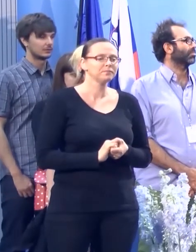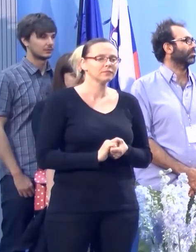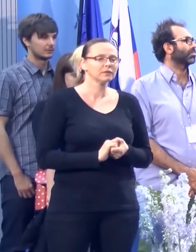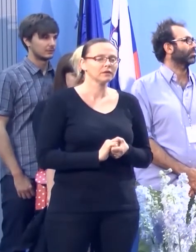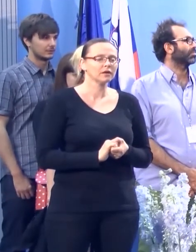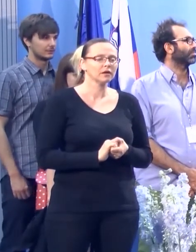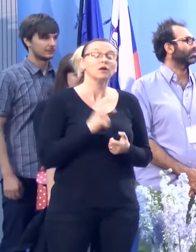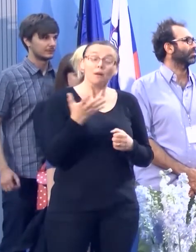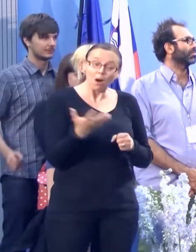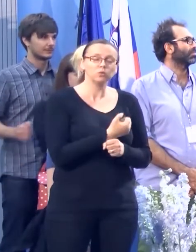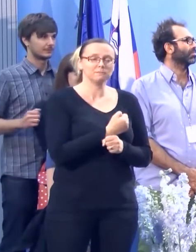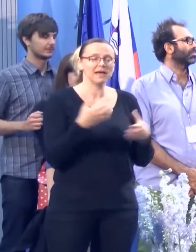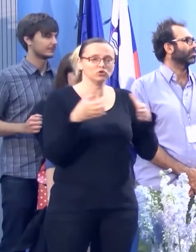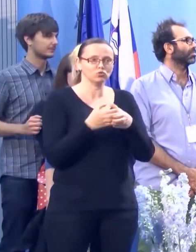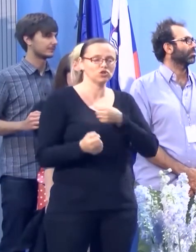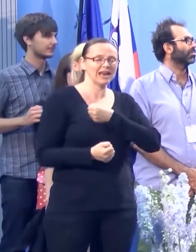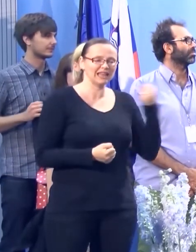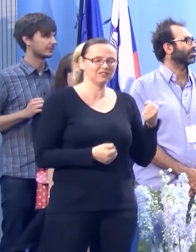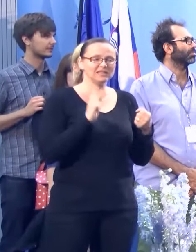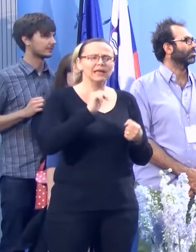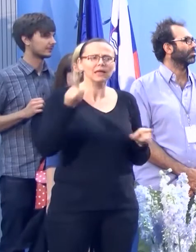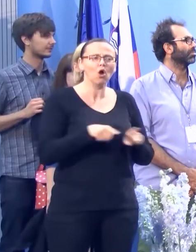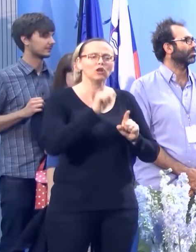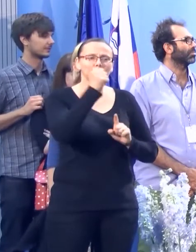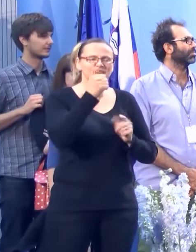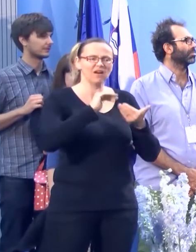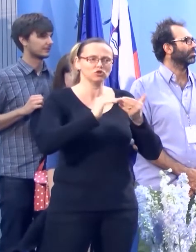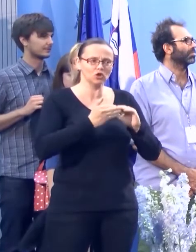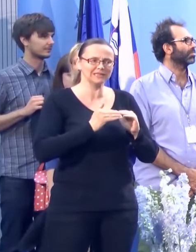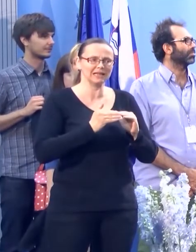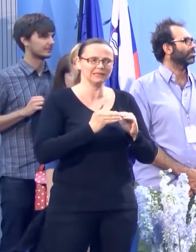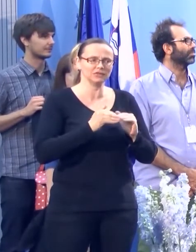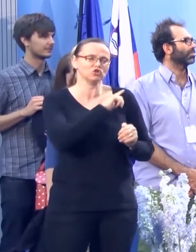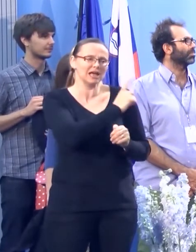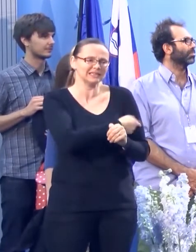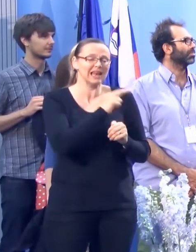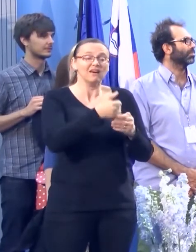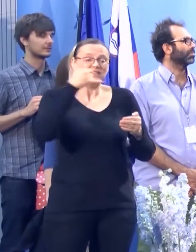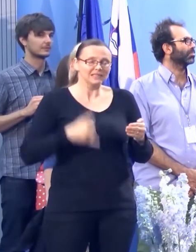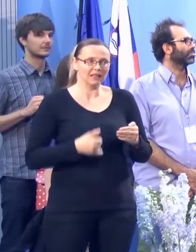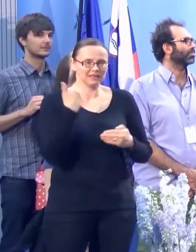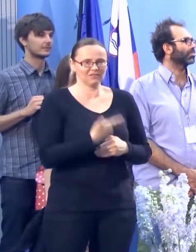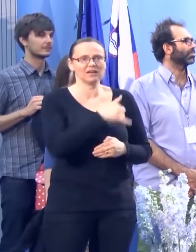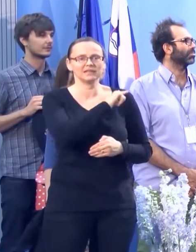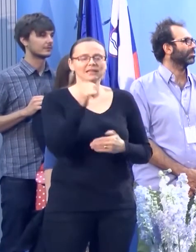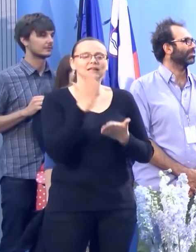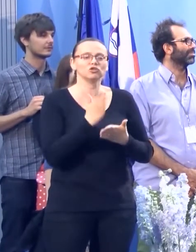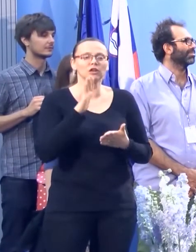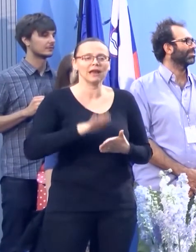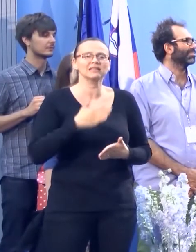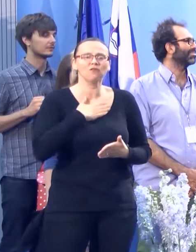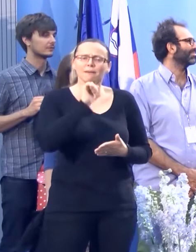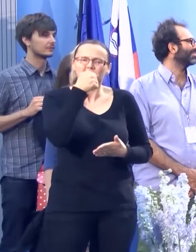je uspeh Združene levice, ki je kot prva socialistična sila v zadnjih 20 letih že na svojem